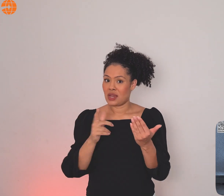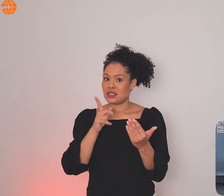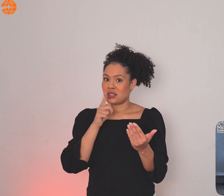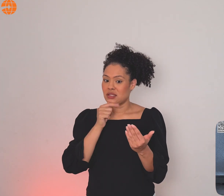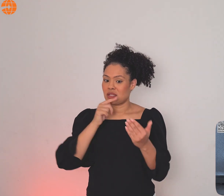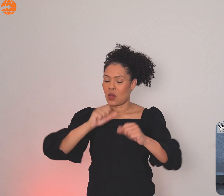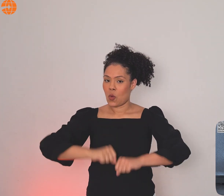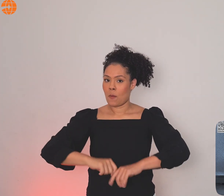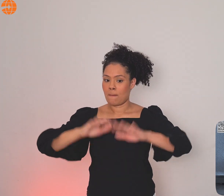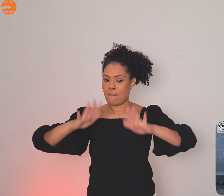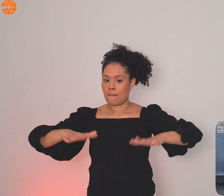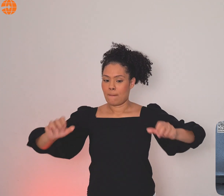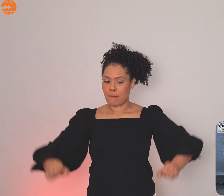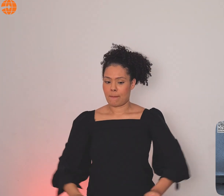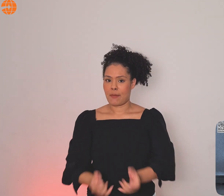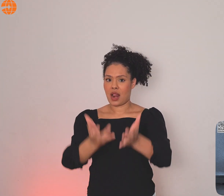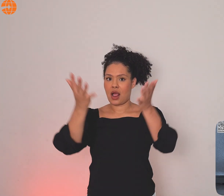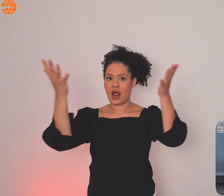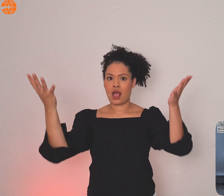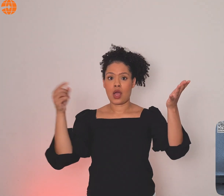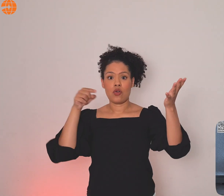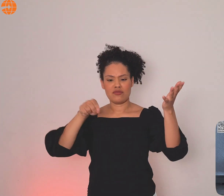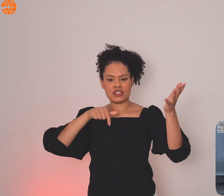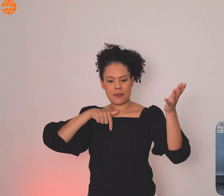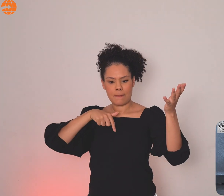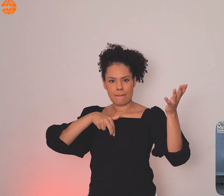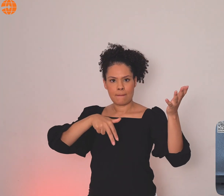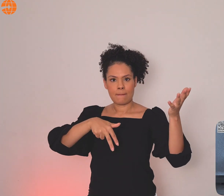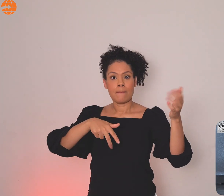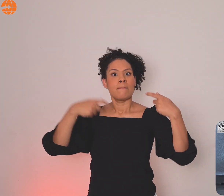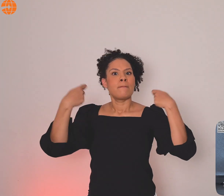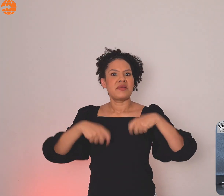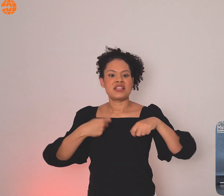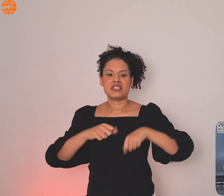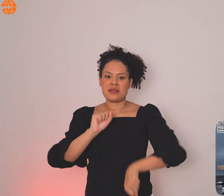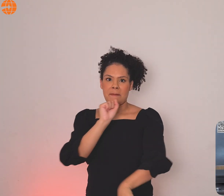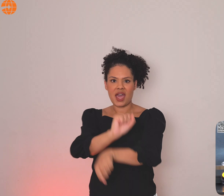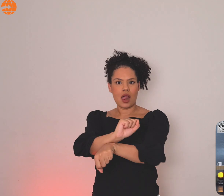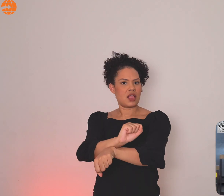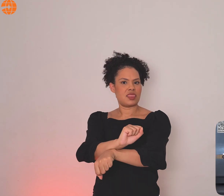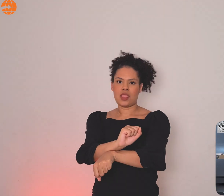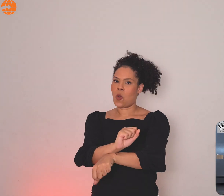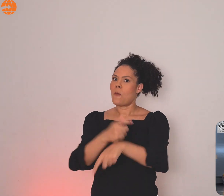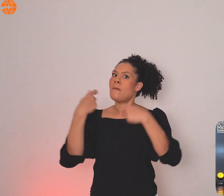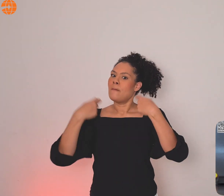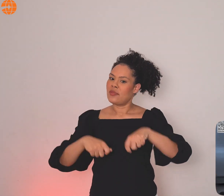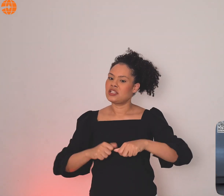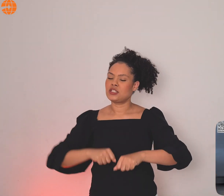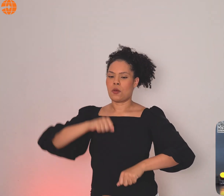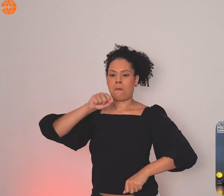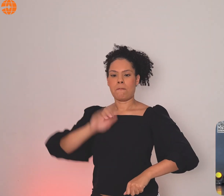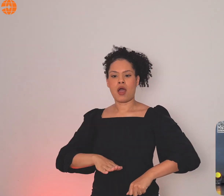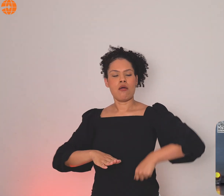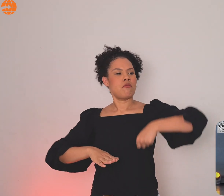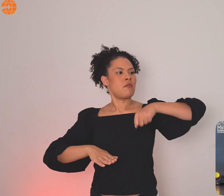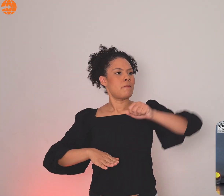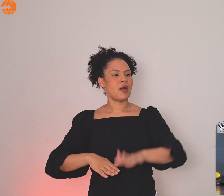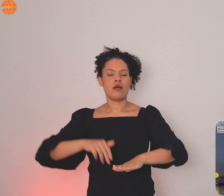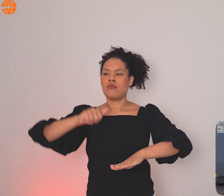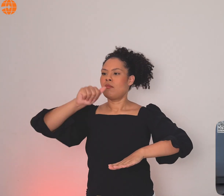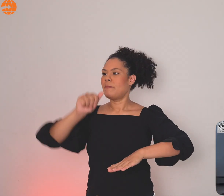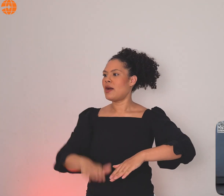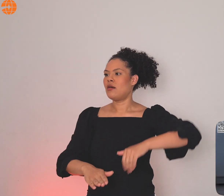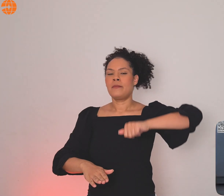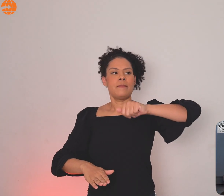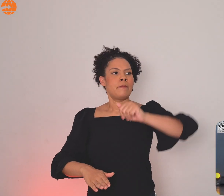Tem portas que vão abrir para você quando você começar a marchar. Tem milagres que vão te alcançar quando você começar a